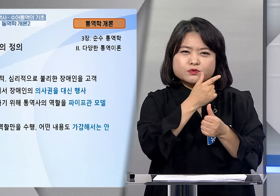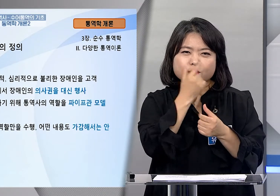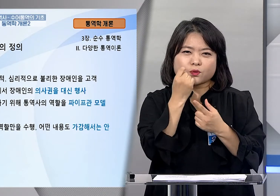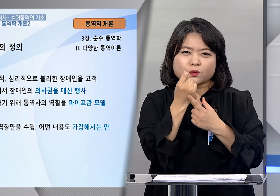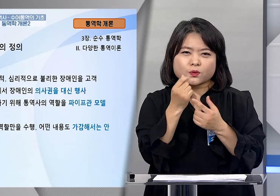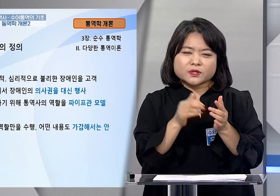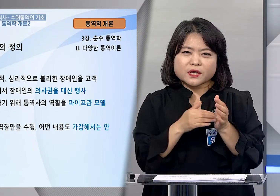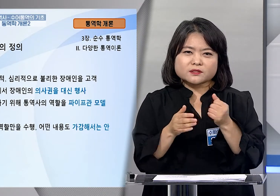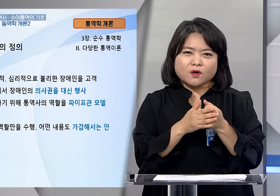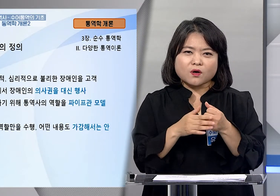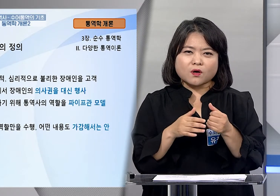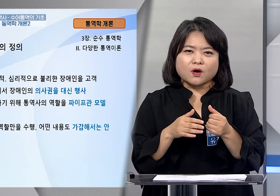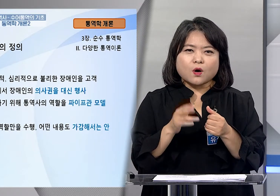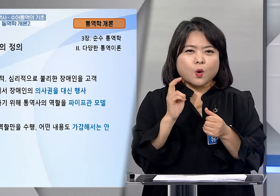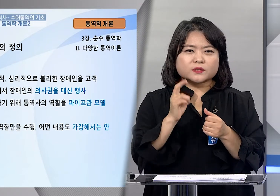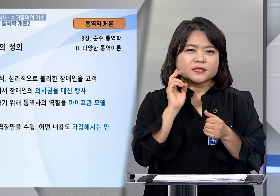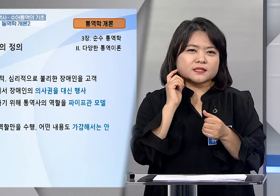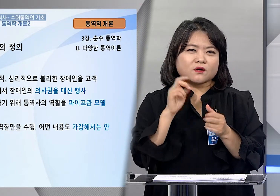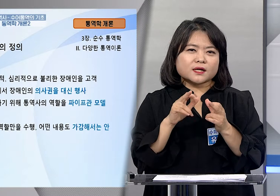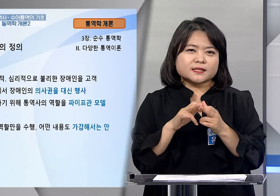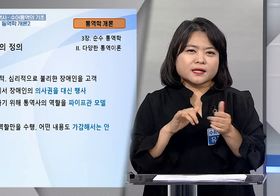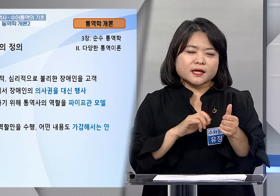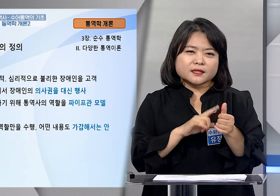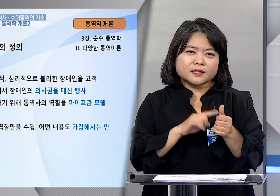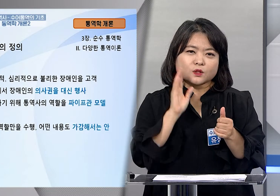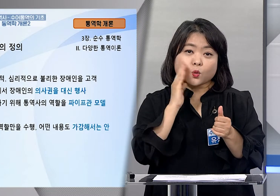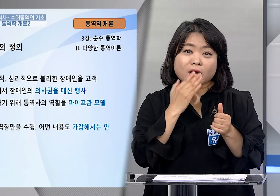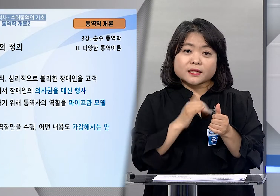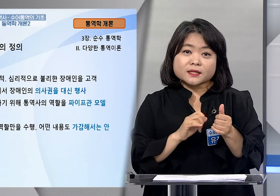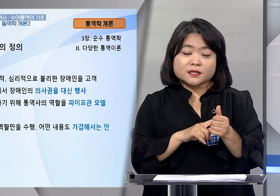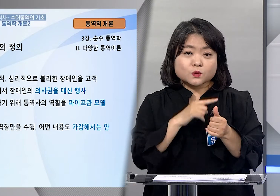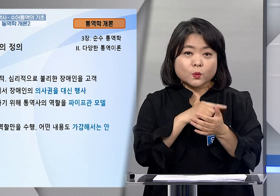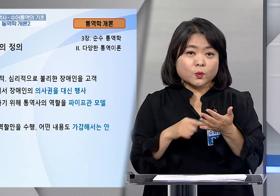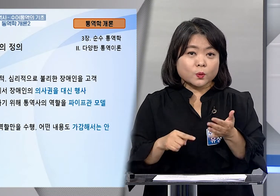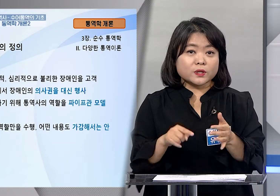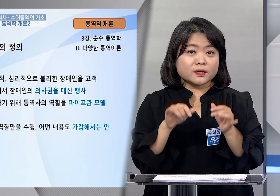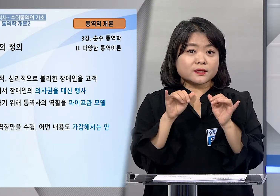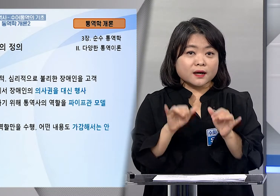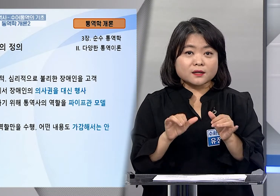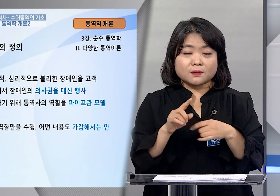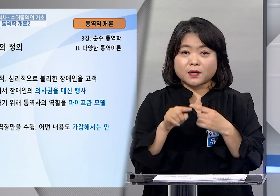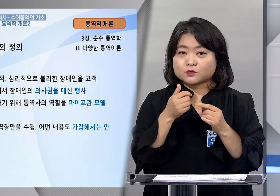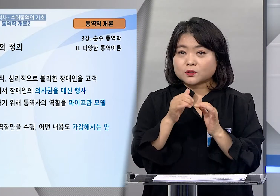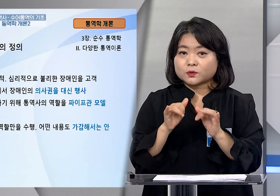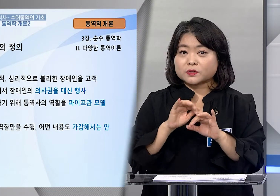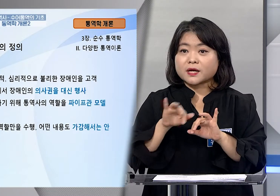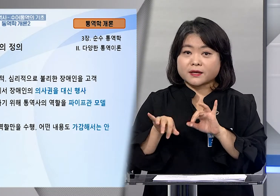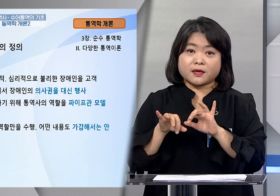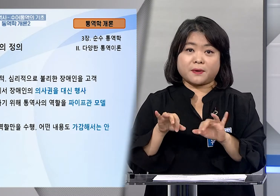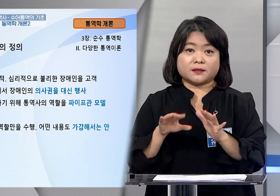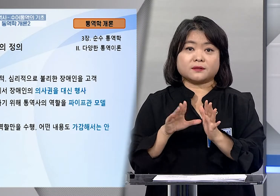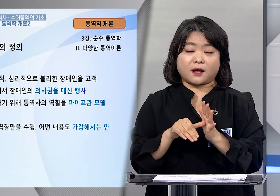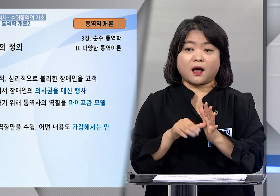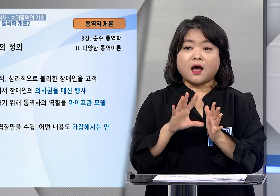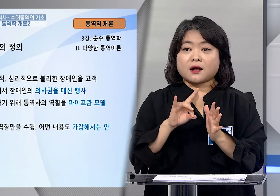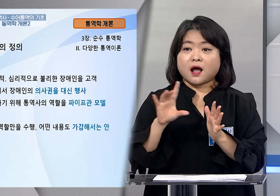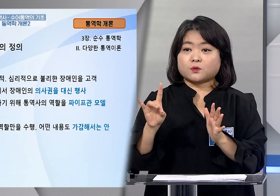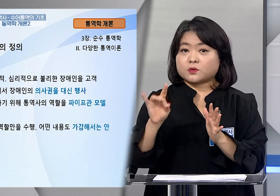부족으로 인해서 혹시 이 청각장애인이, 농아인이 손해를 당할까 봐 수화 통역사 개입하는 때가 간혹